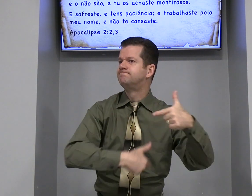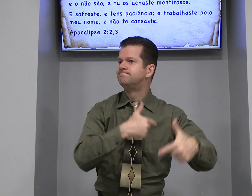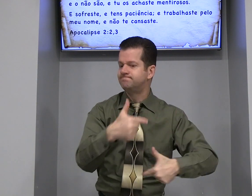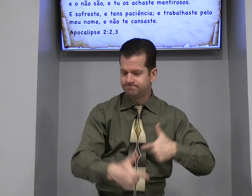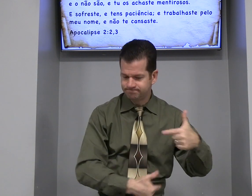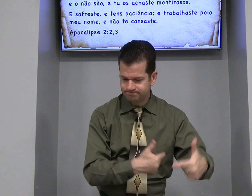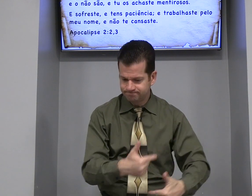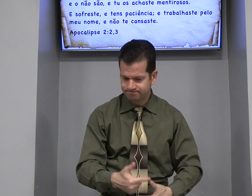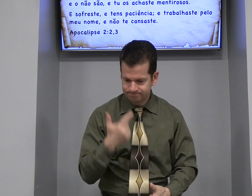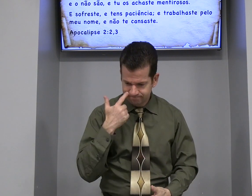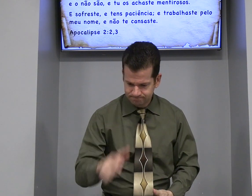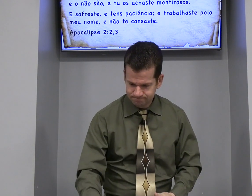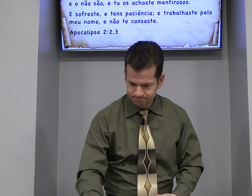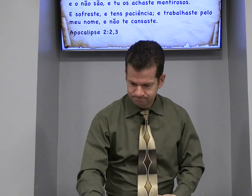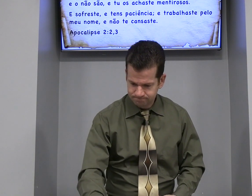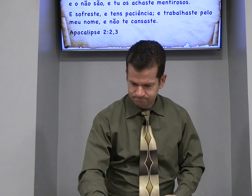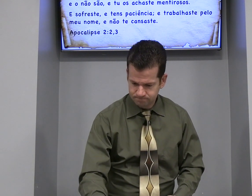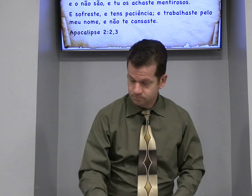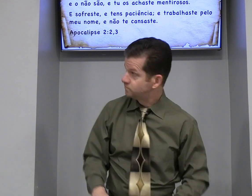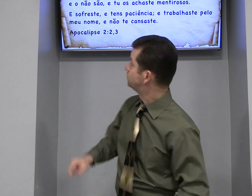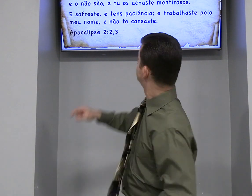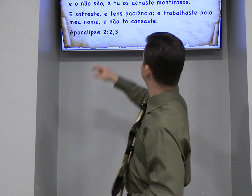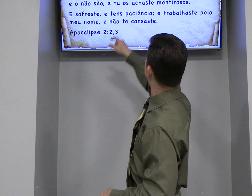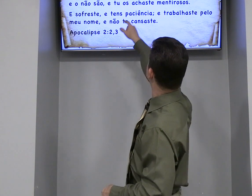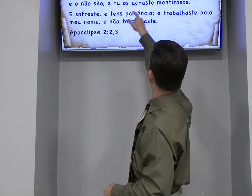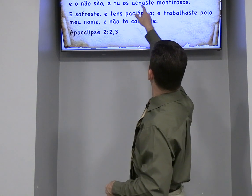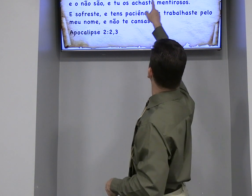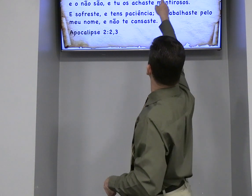Primeiro sinal, eles eram trabalhadores.